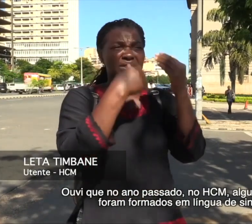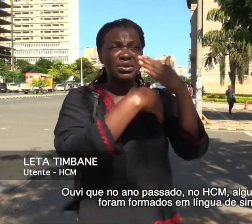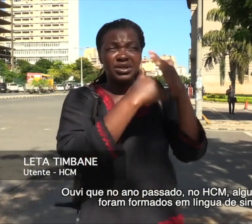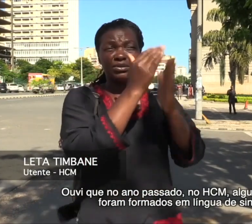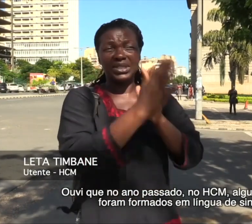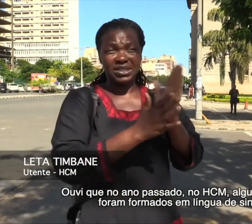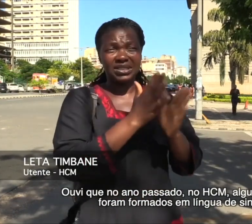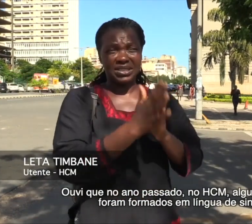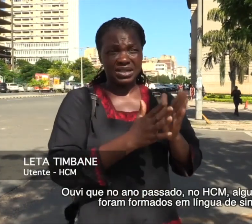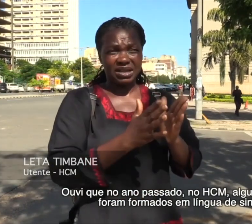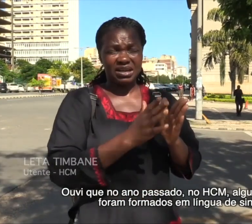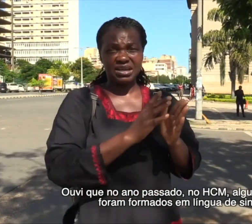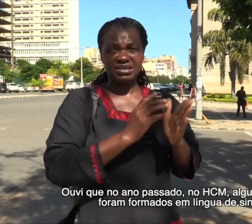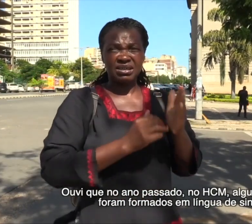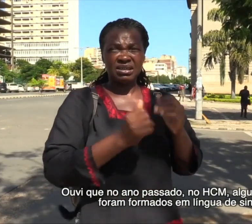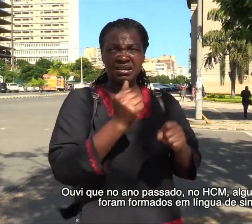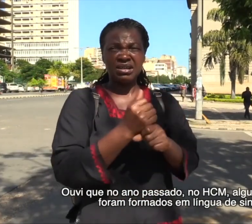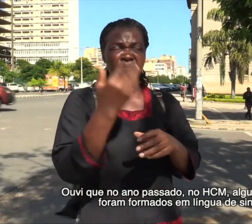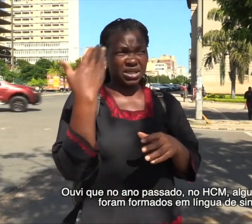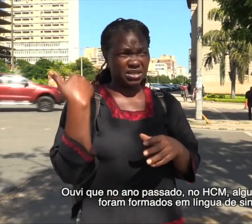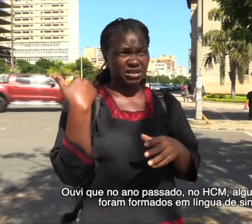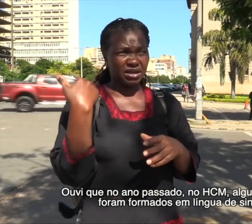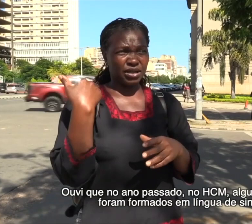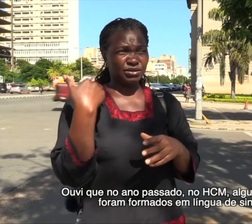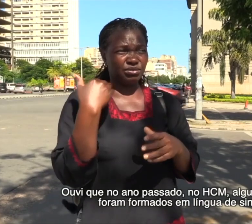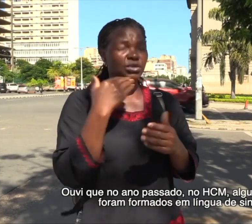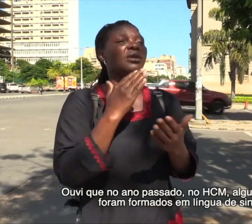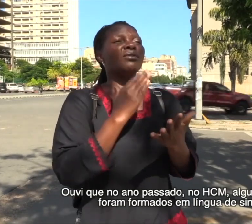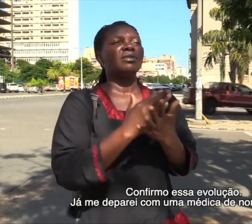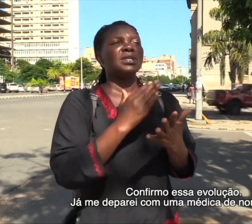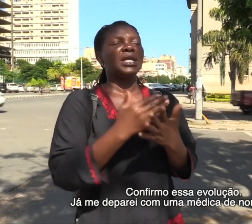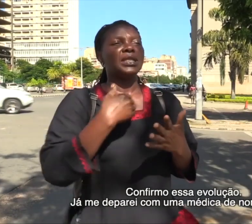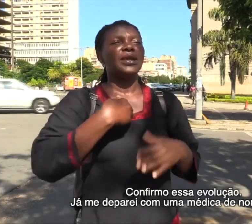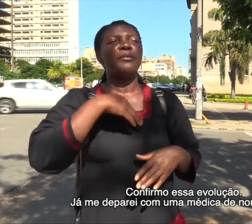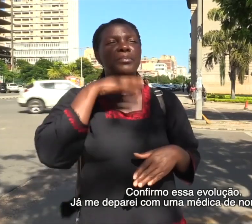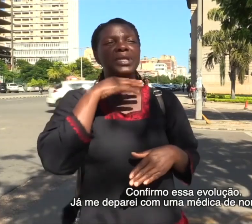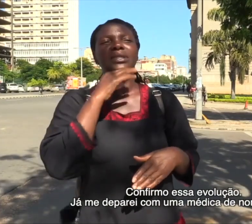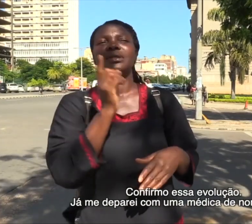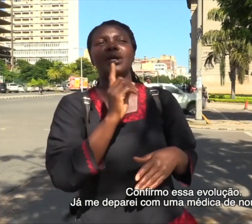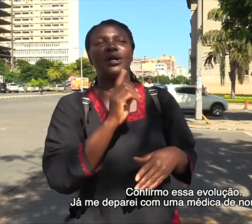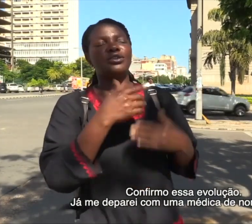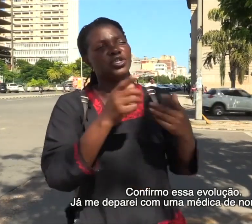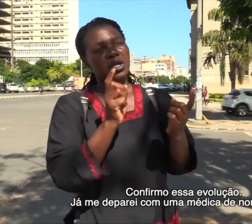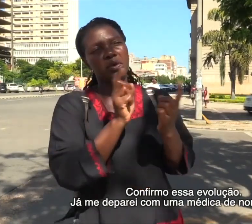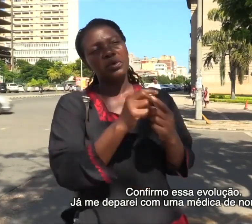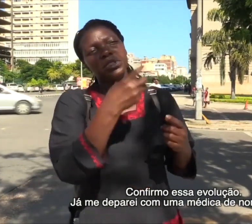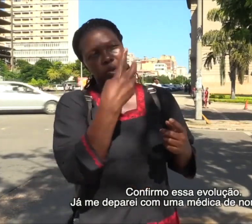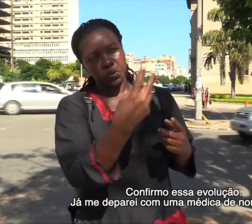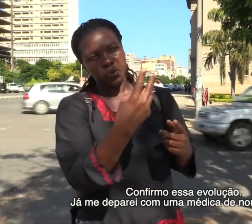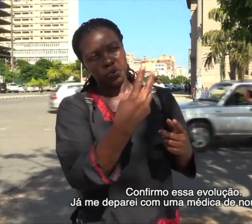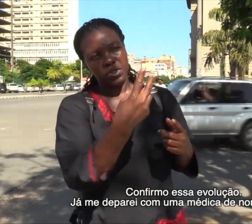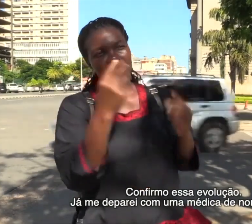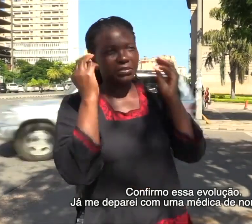Maputo, alguns médicos foram formados em língua de sinais. Confirmo essa evolução. Já me